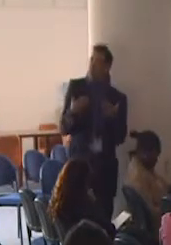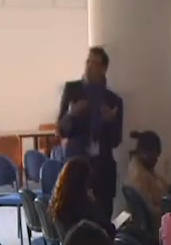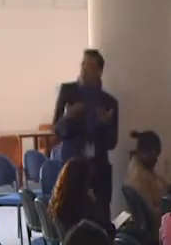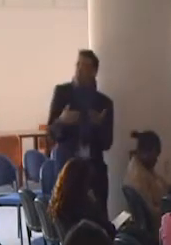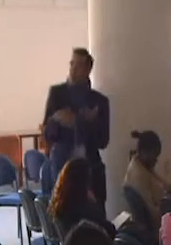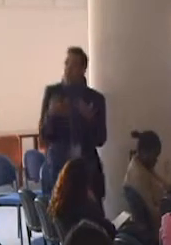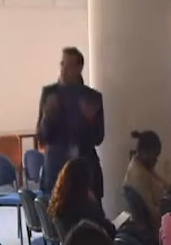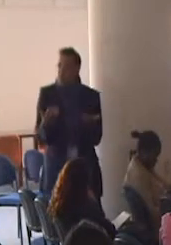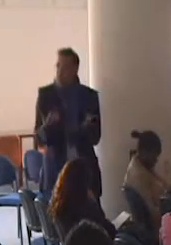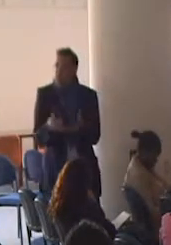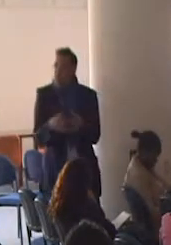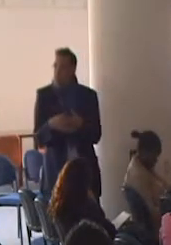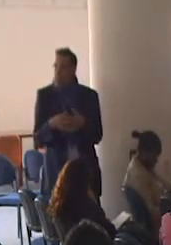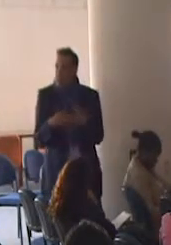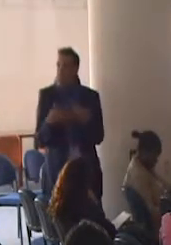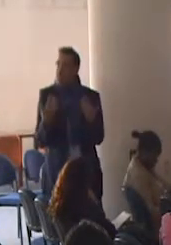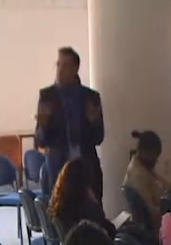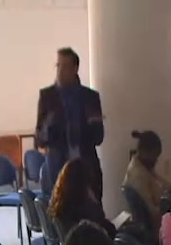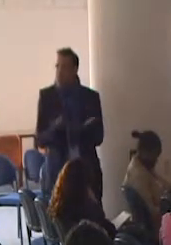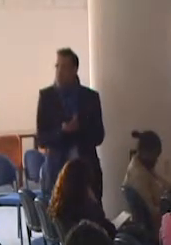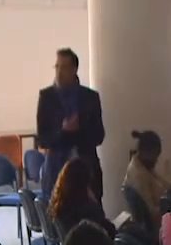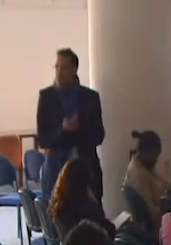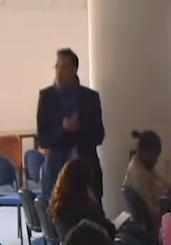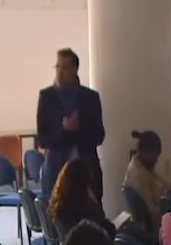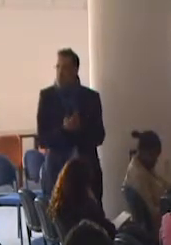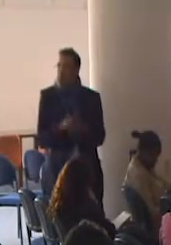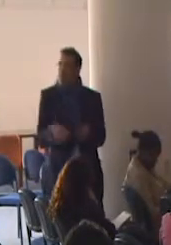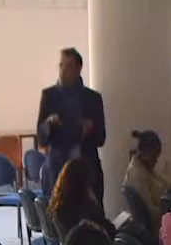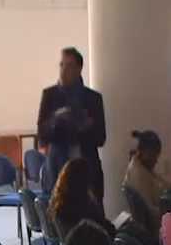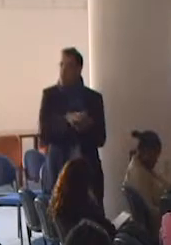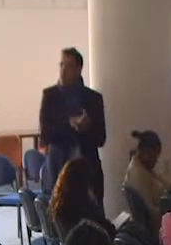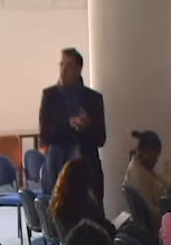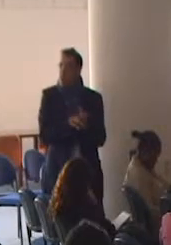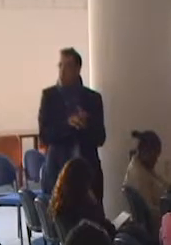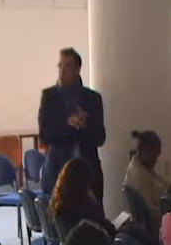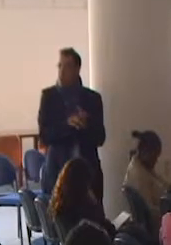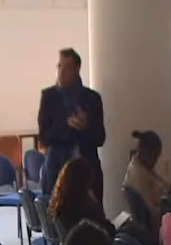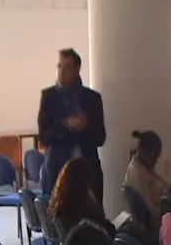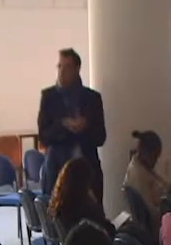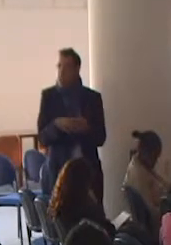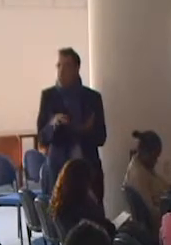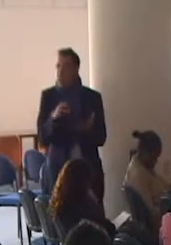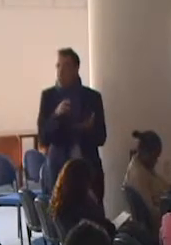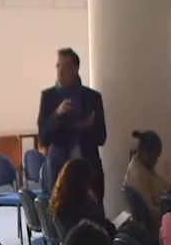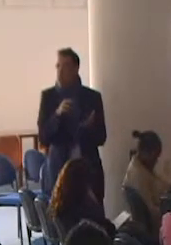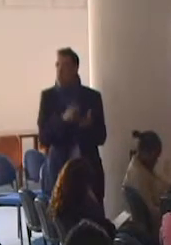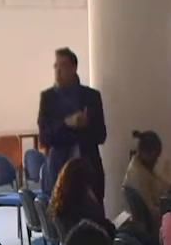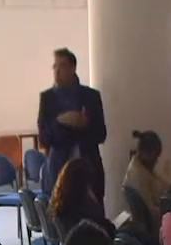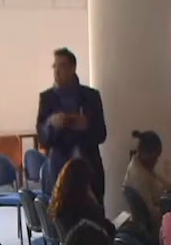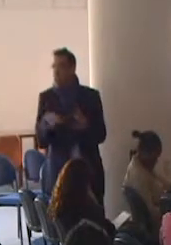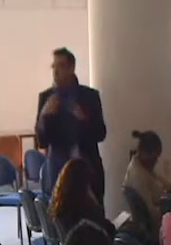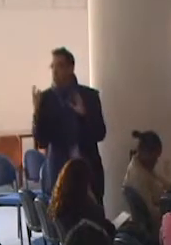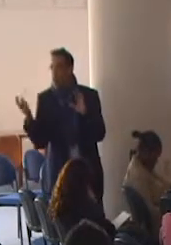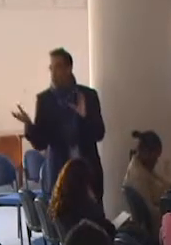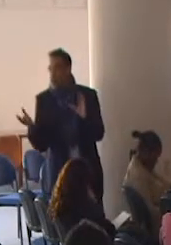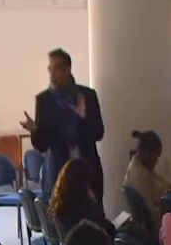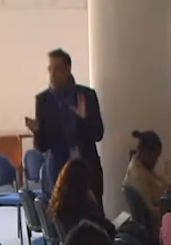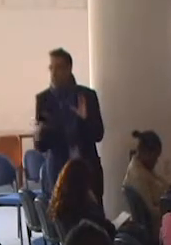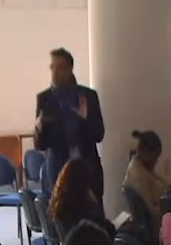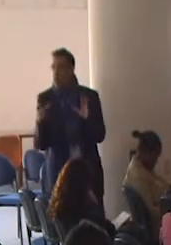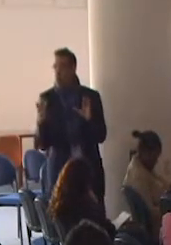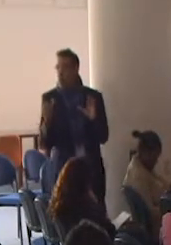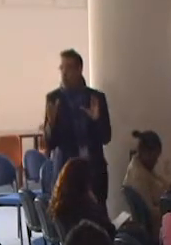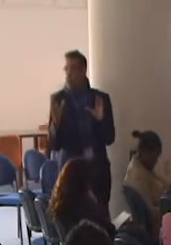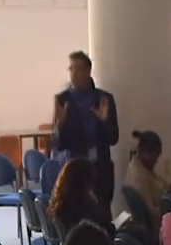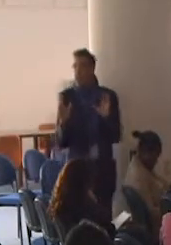hay otras formas de utilización de diversas formas de comunicación que involucren lo aumentativo o